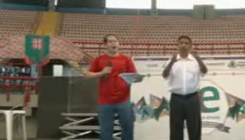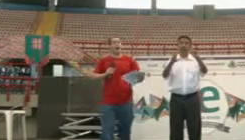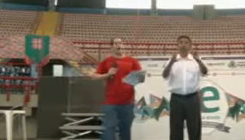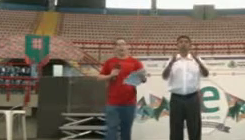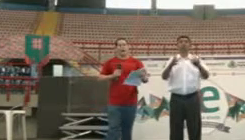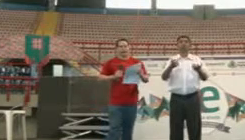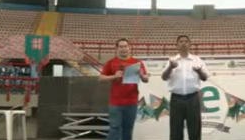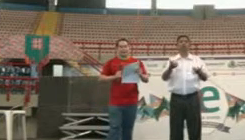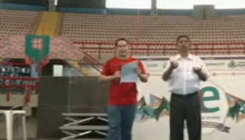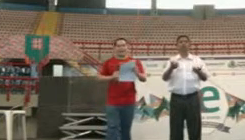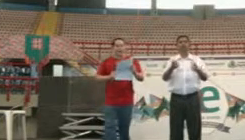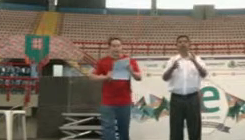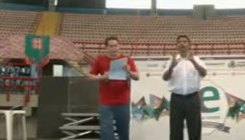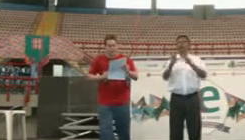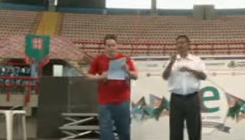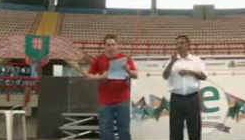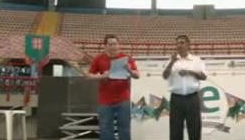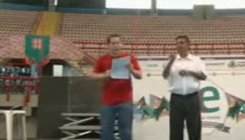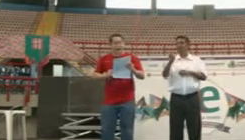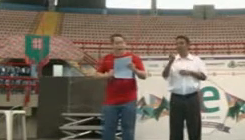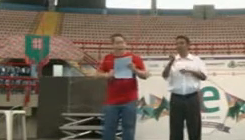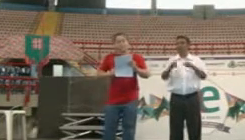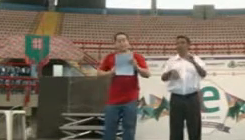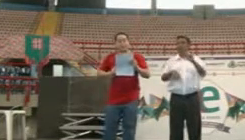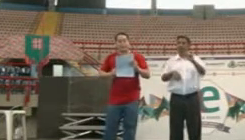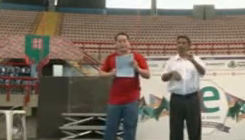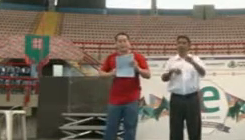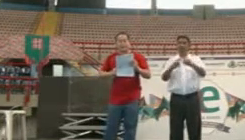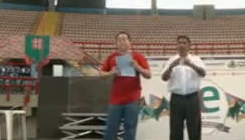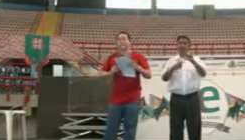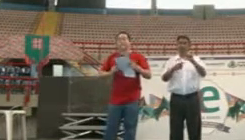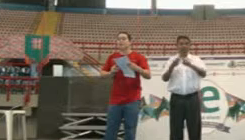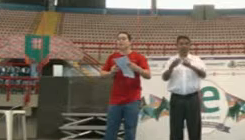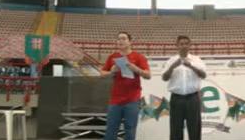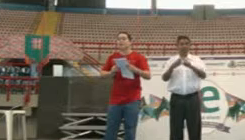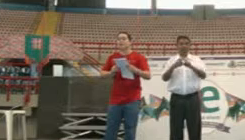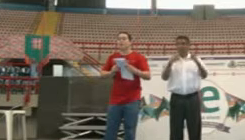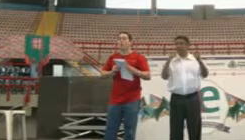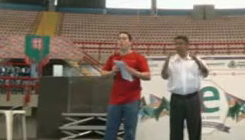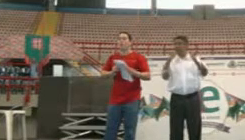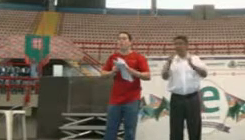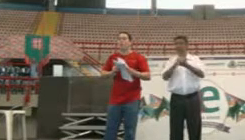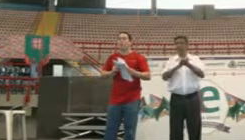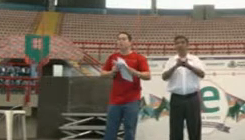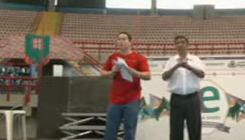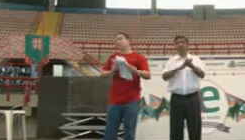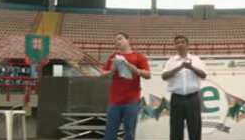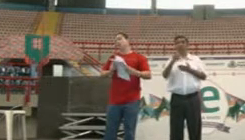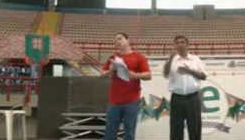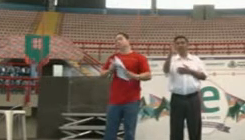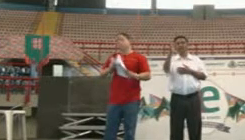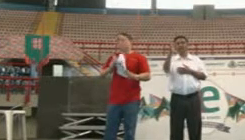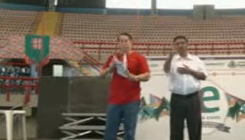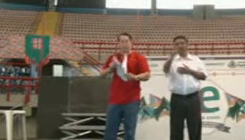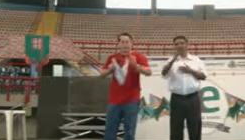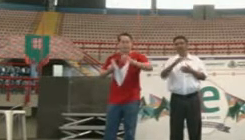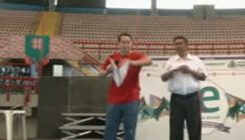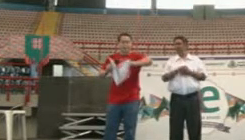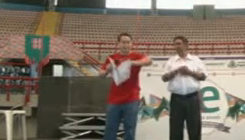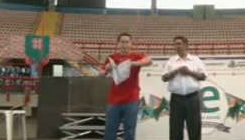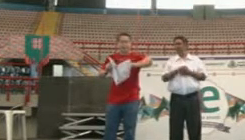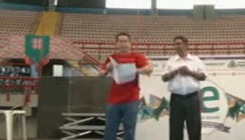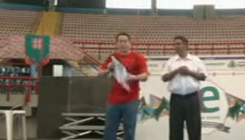É a A. A quinta é a A, né? A C não, é a A. Porque diz que eles não se preocupavam com o futuro.